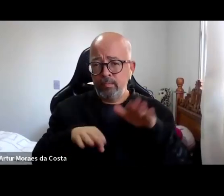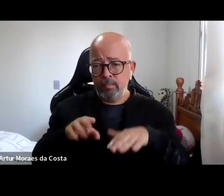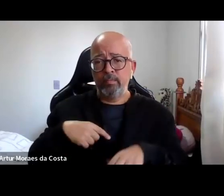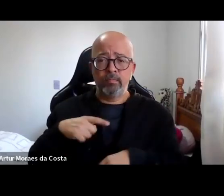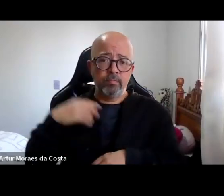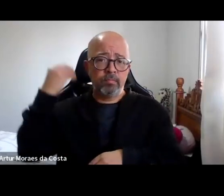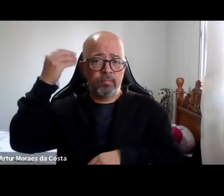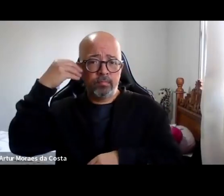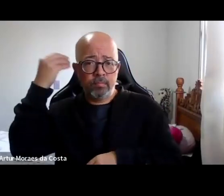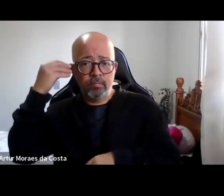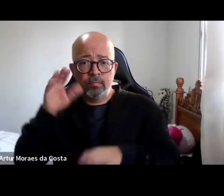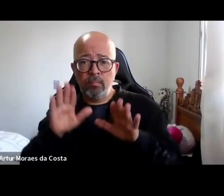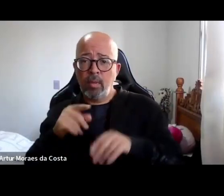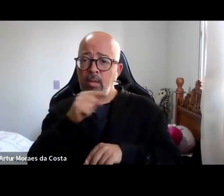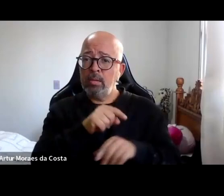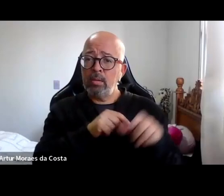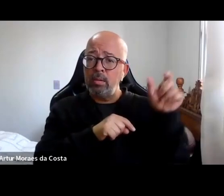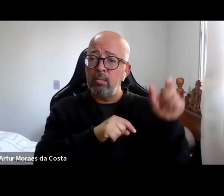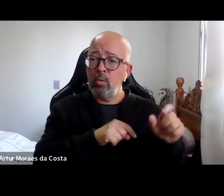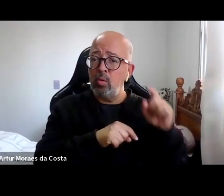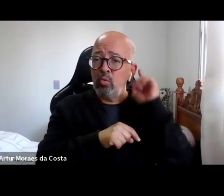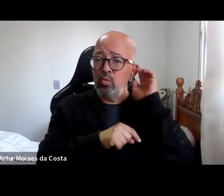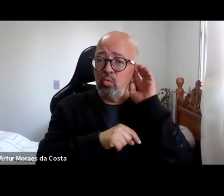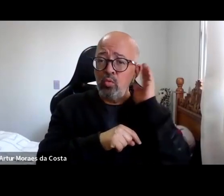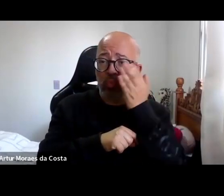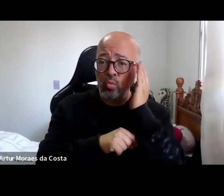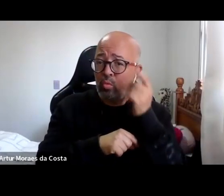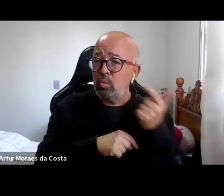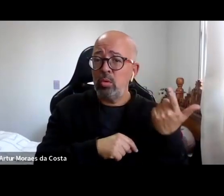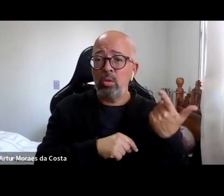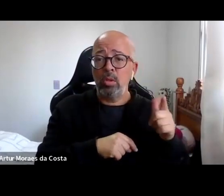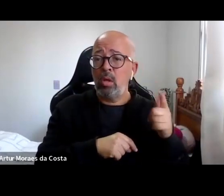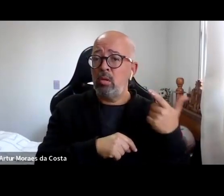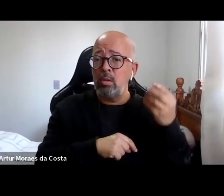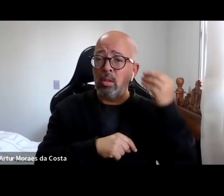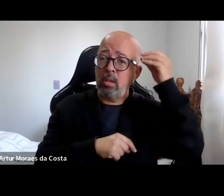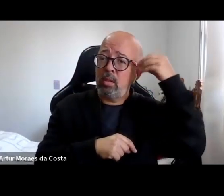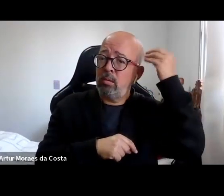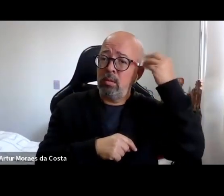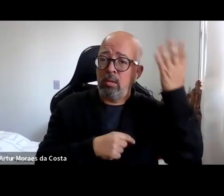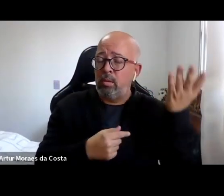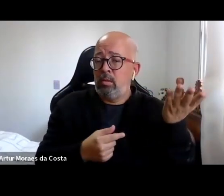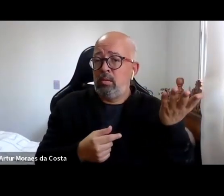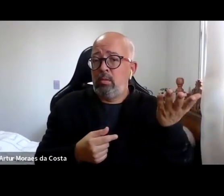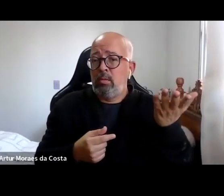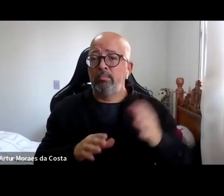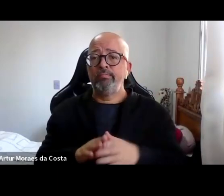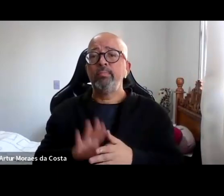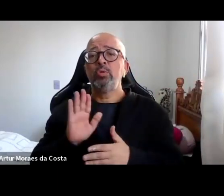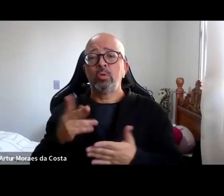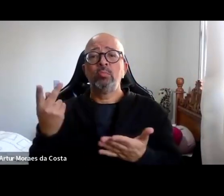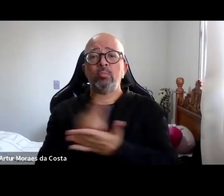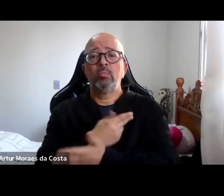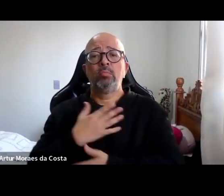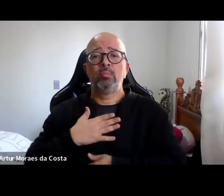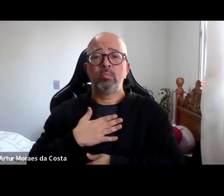permiten conocer a la persona y decirle Bueno vamos yo voy a acompañarte en este determinado servicio eh